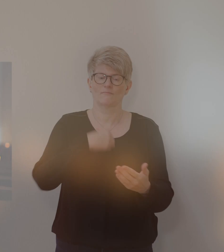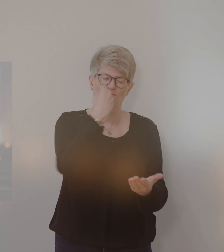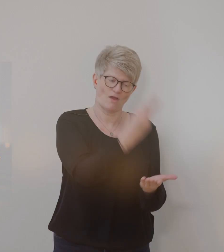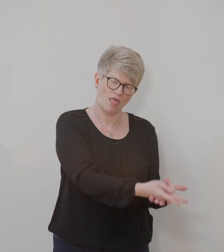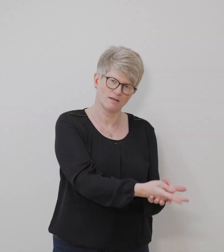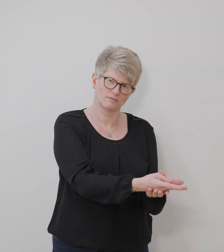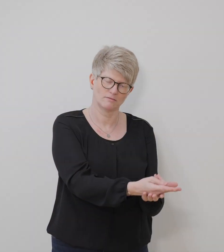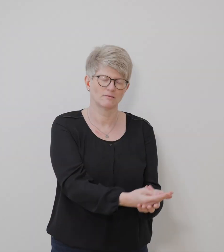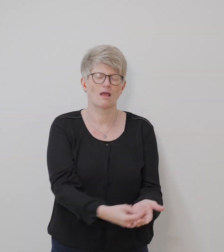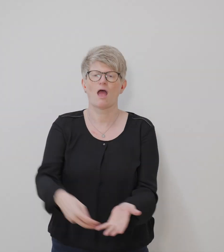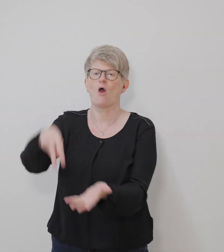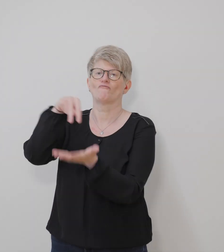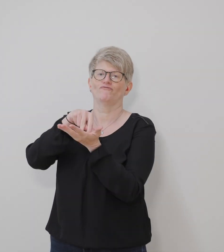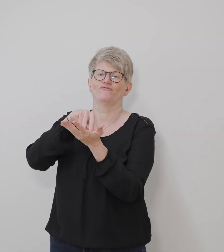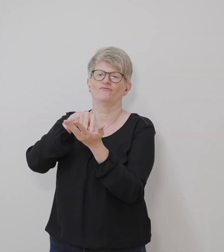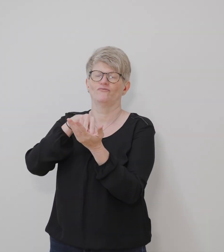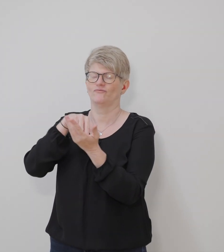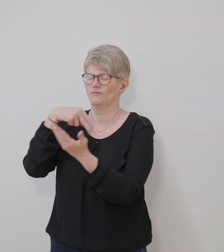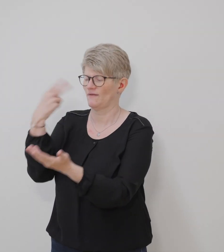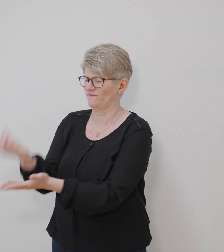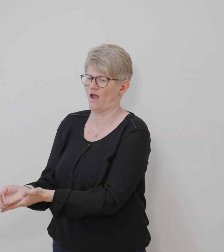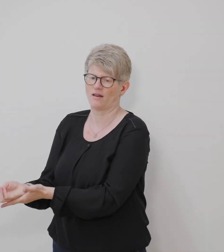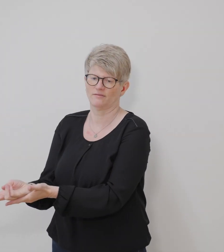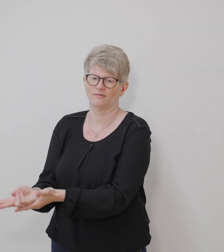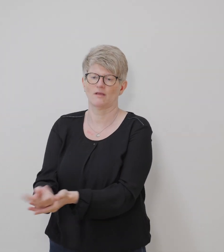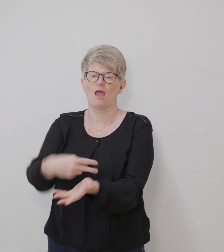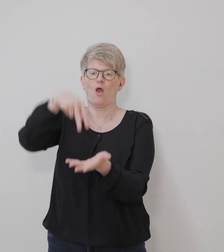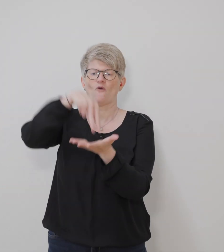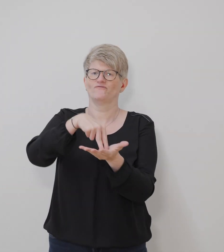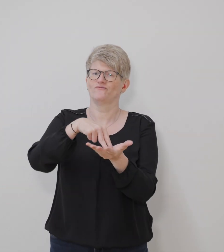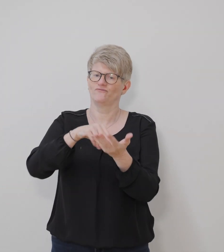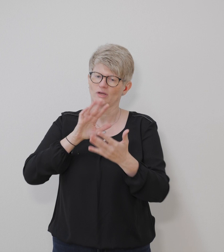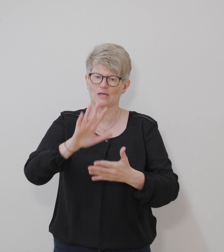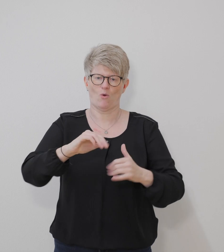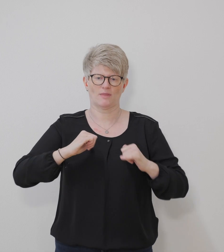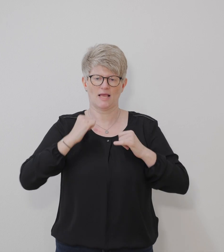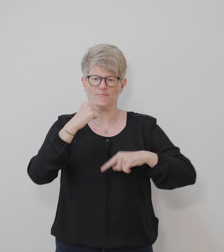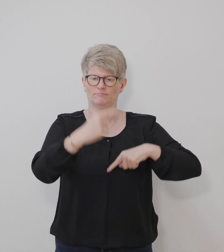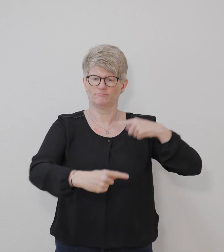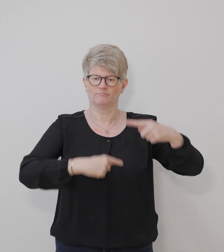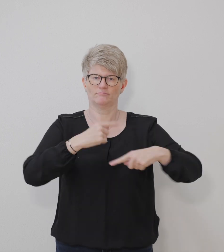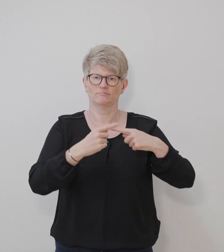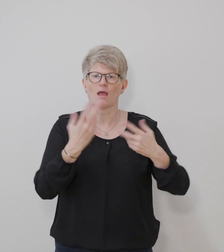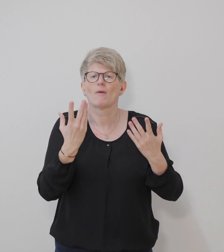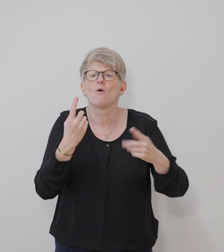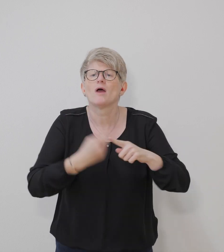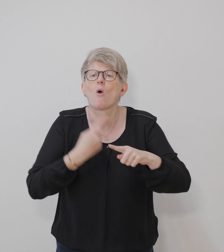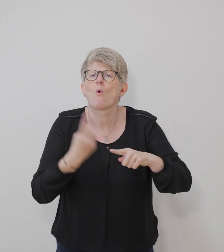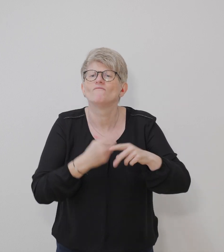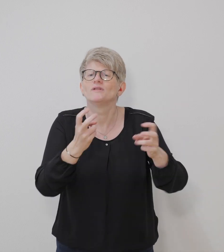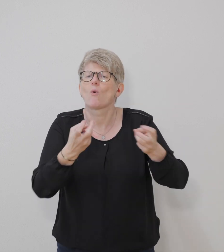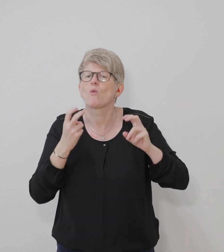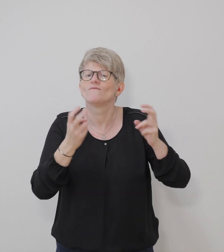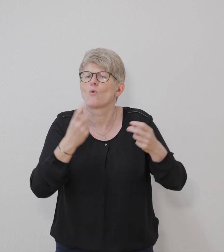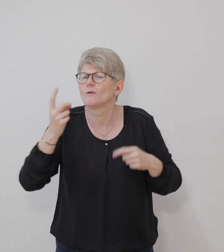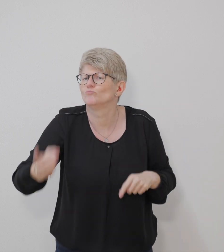Hinfallen und aufstehen, das gehört zum Leben. Aber wie oft darf das passieren? Was